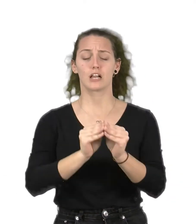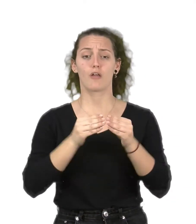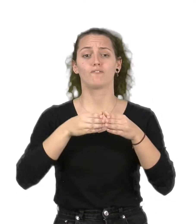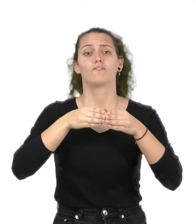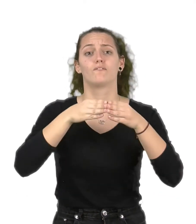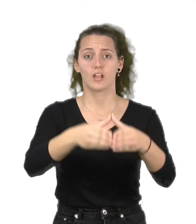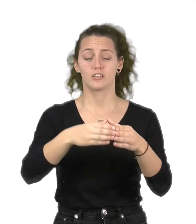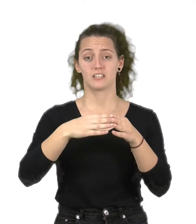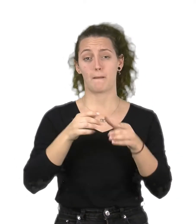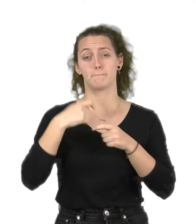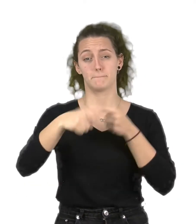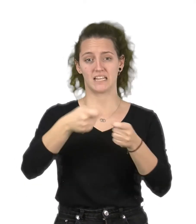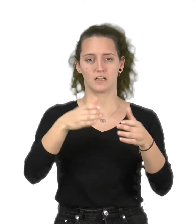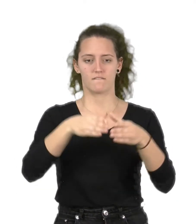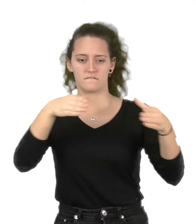de mayor tamaño.